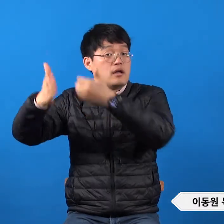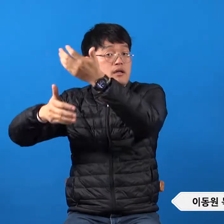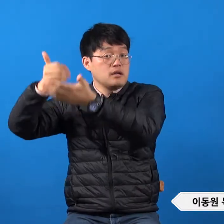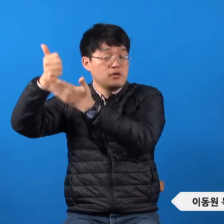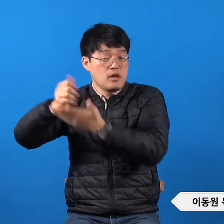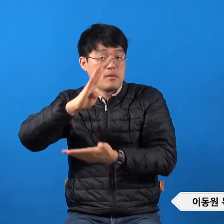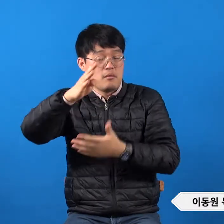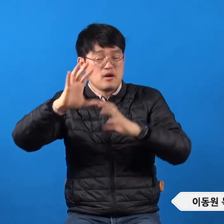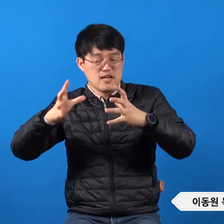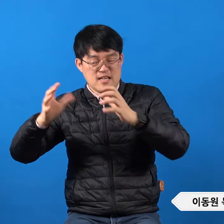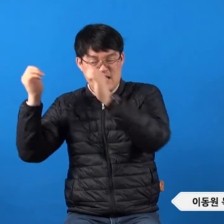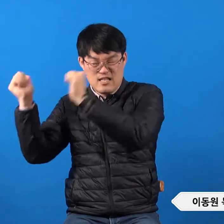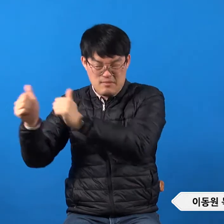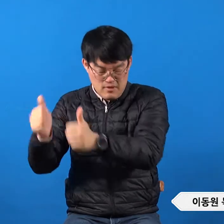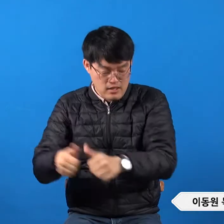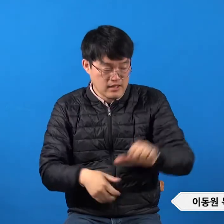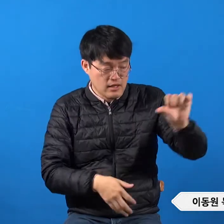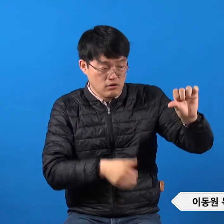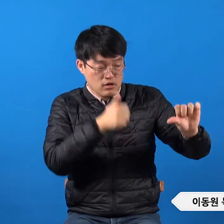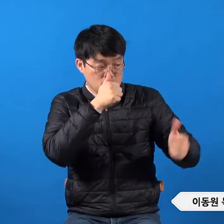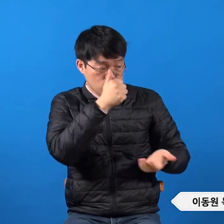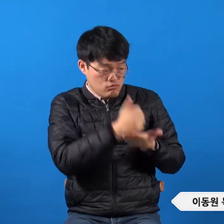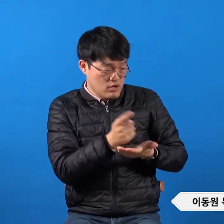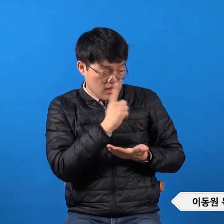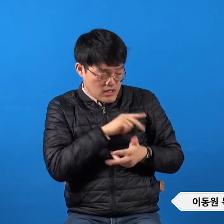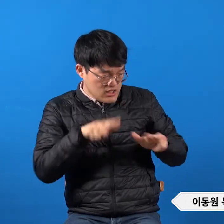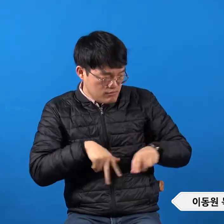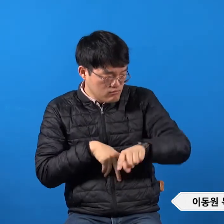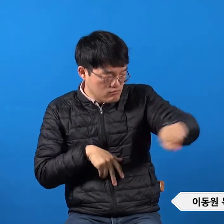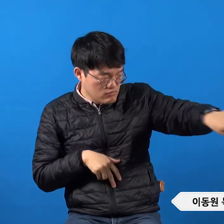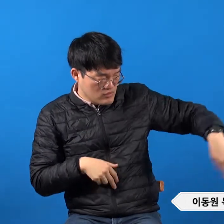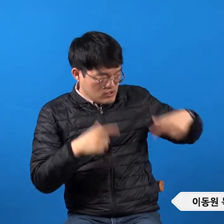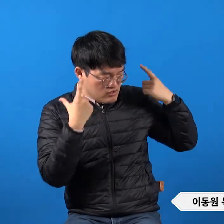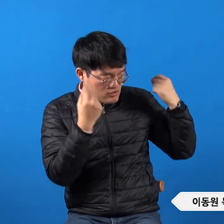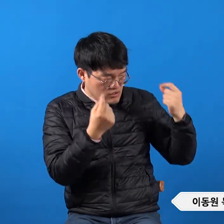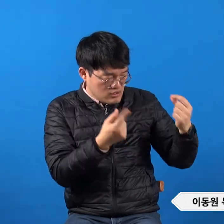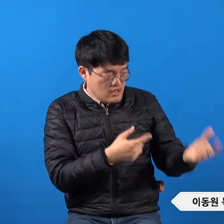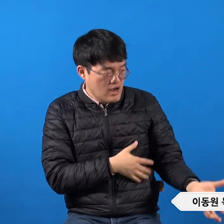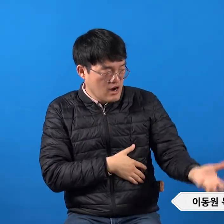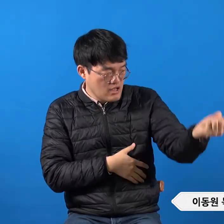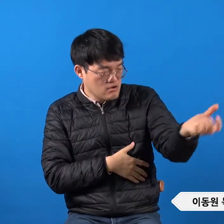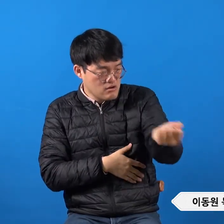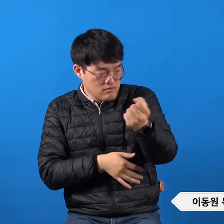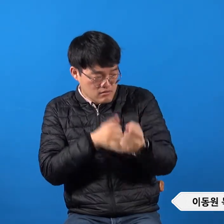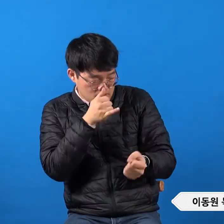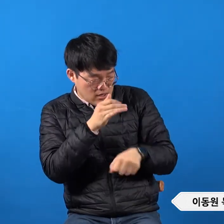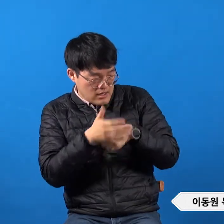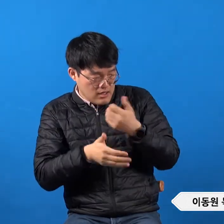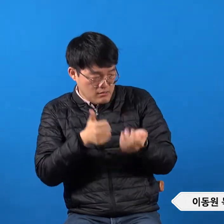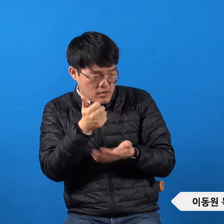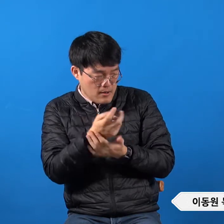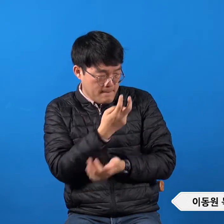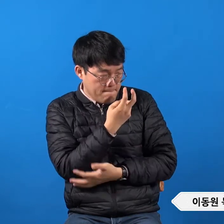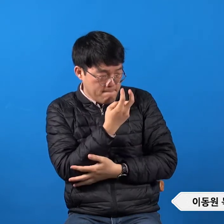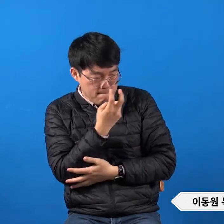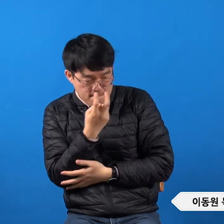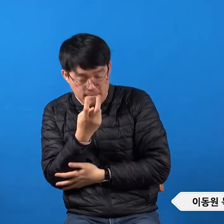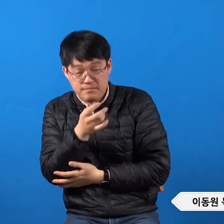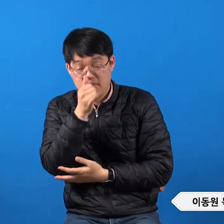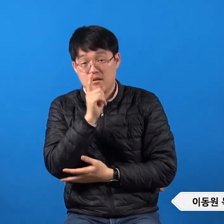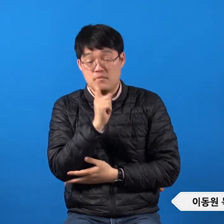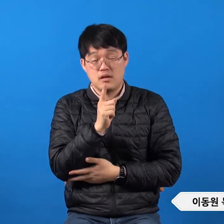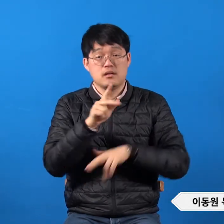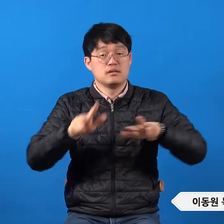심판할 수밖에 없었던 5가지 죄악을 우리 시대에도 주목하고 계시다는 사실입니다. 자,